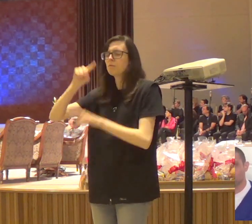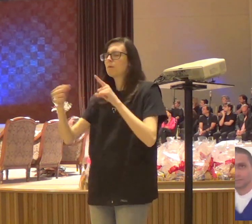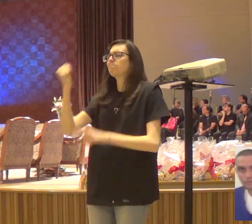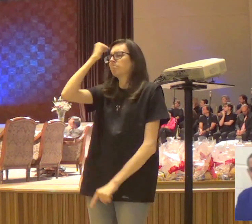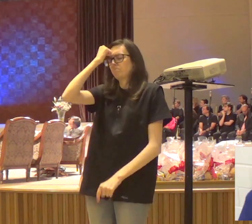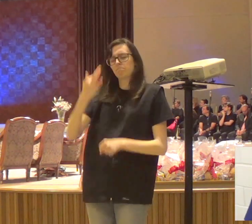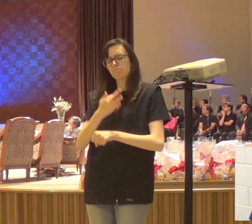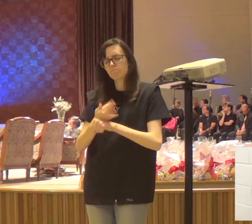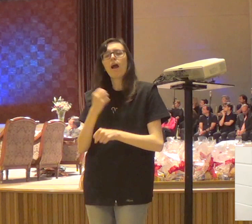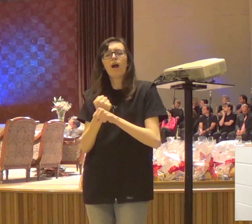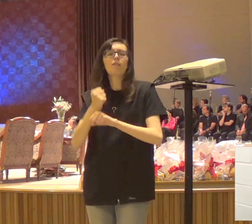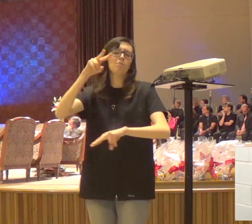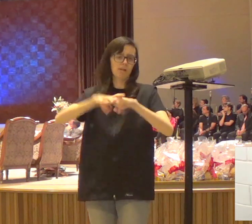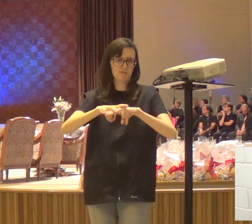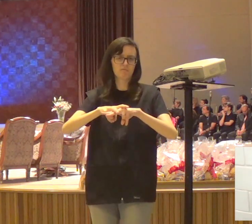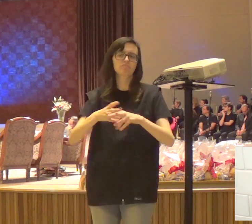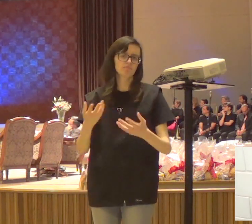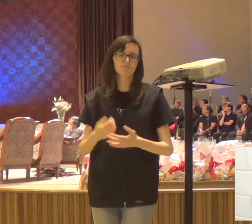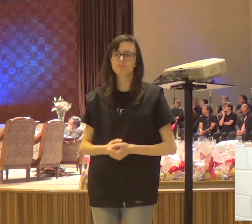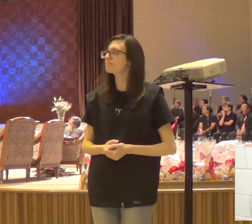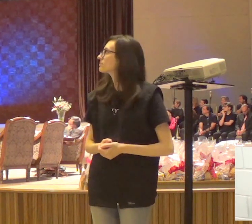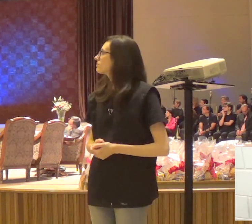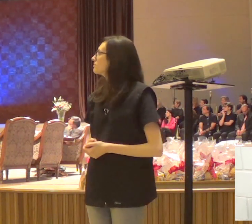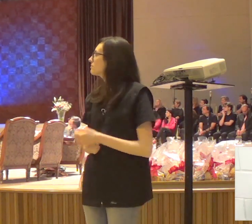erros. Verdade. Bem, eu me encontro